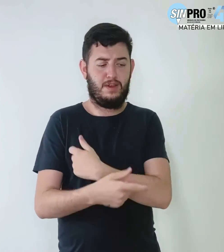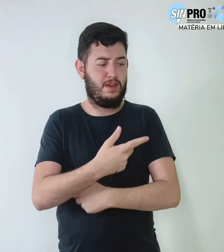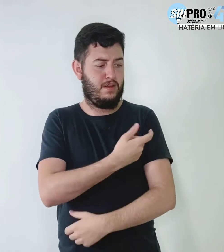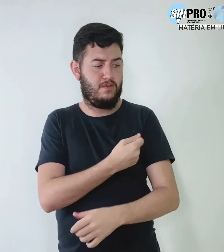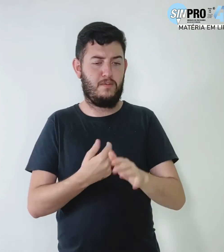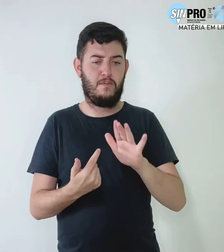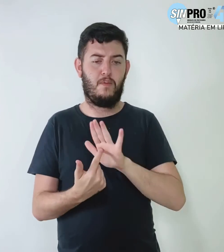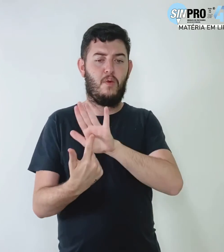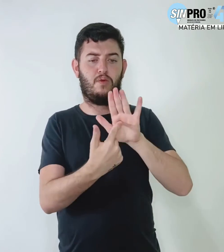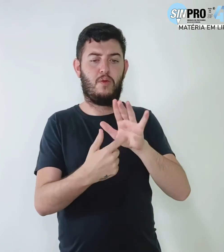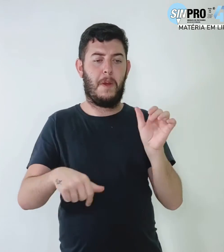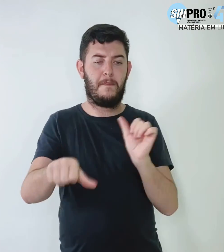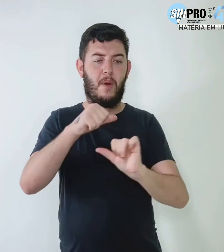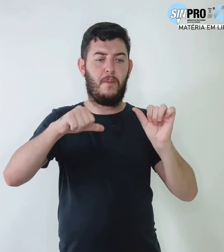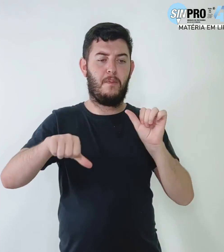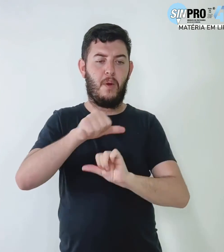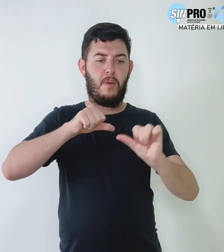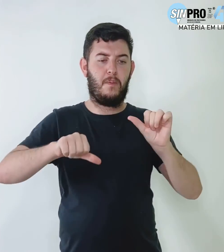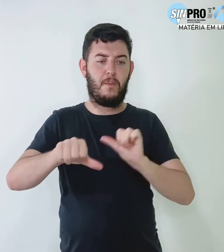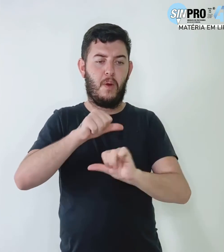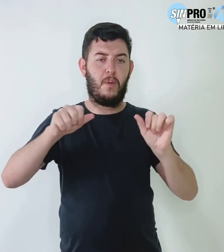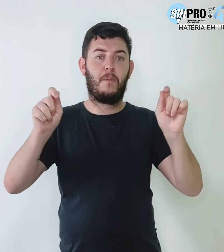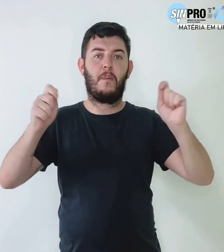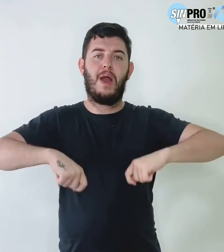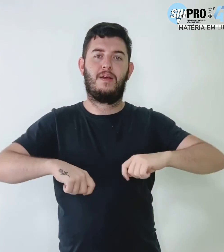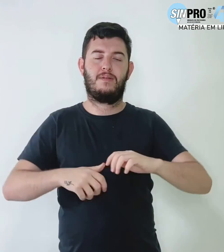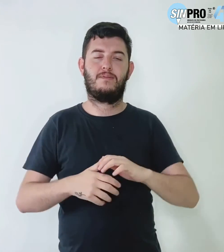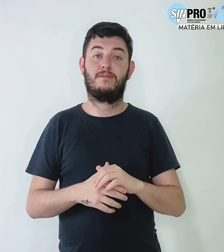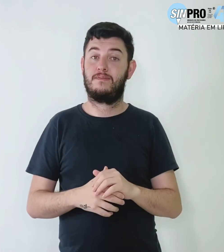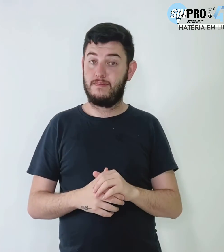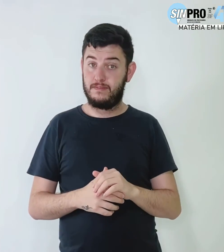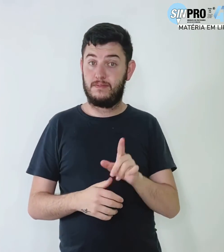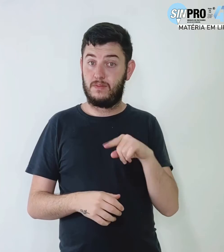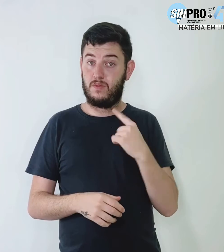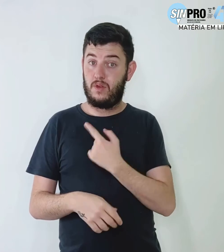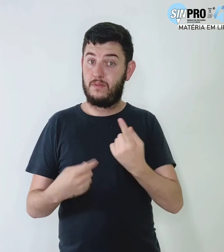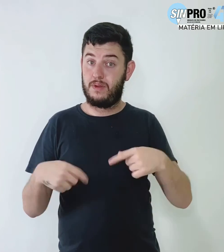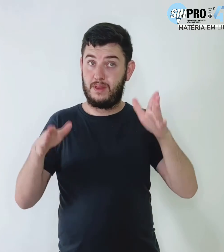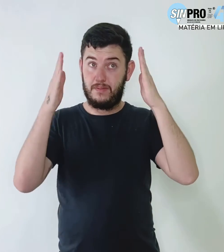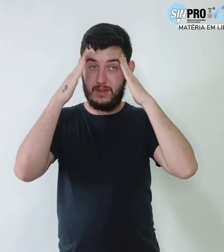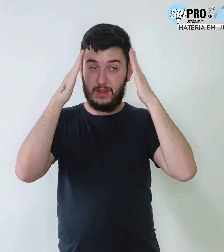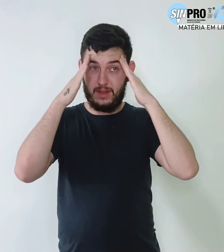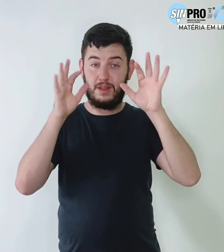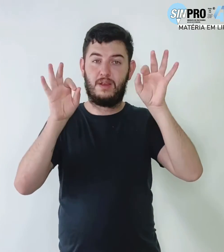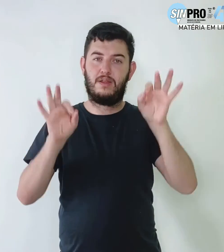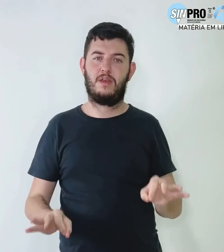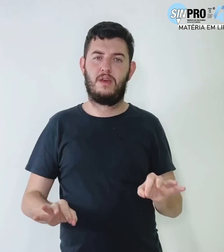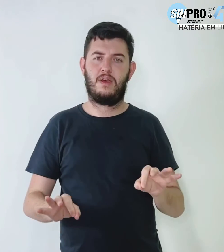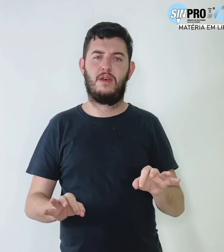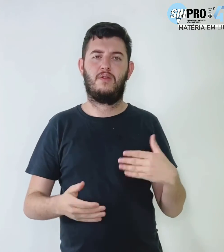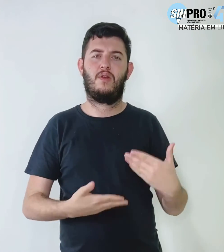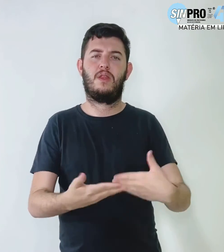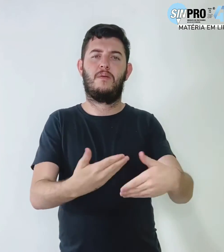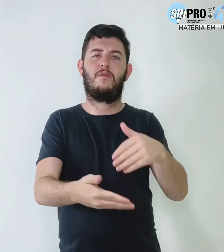uma capacidade de mutação importante. O que a gente tem de entender é que ainda vai levar